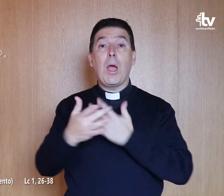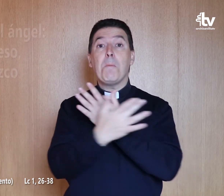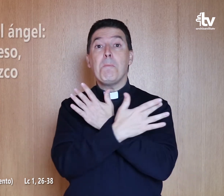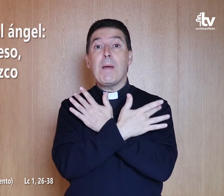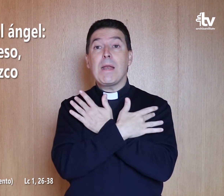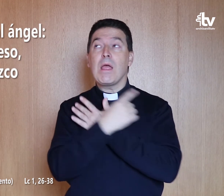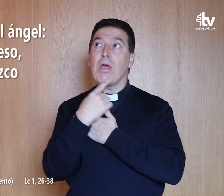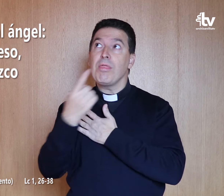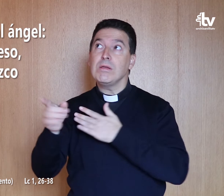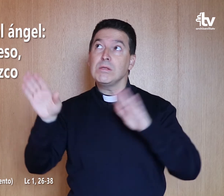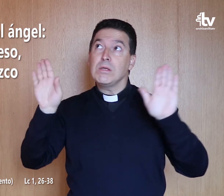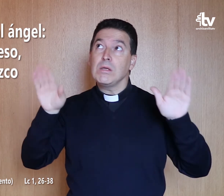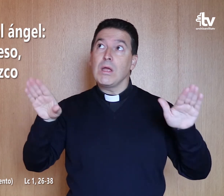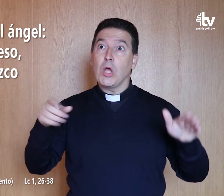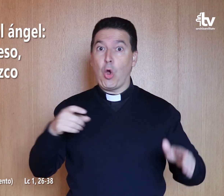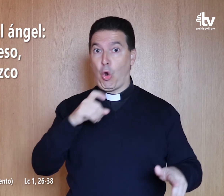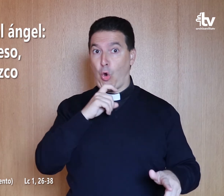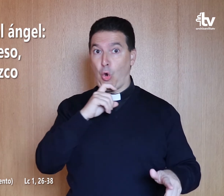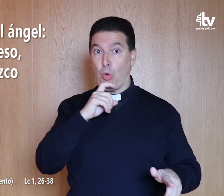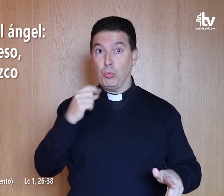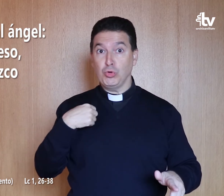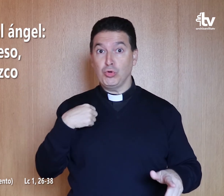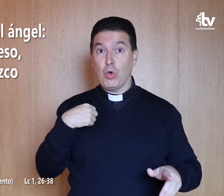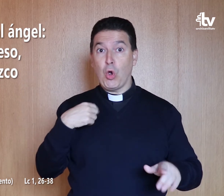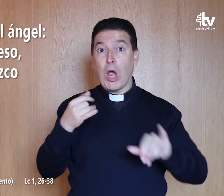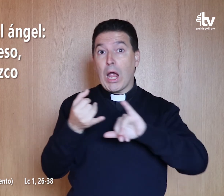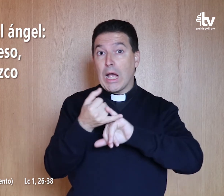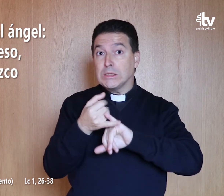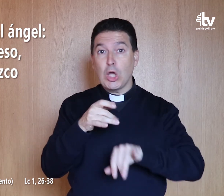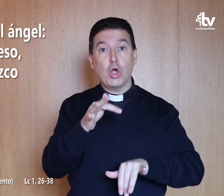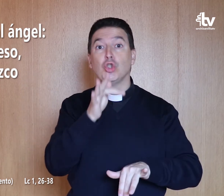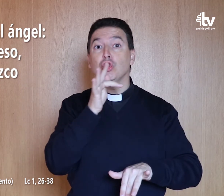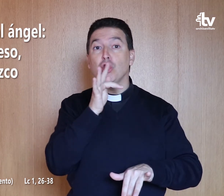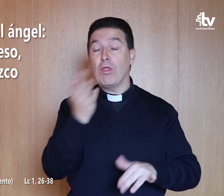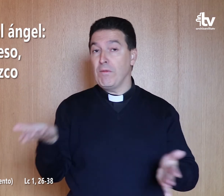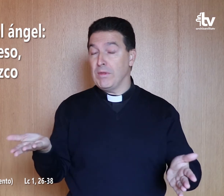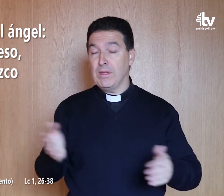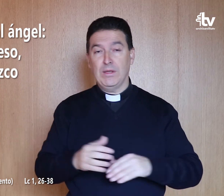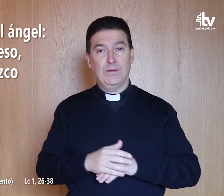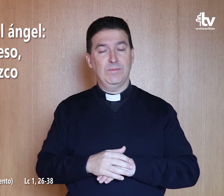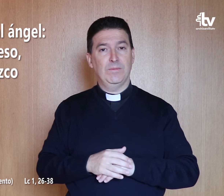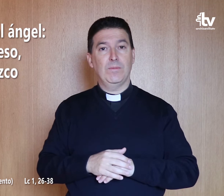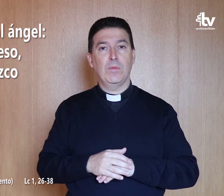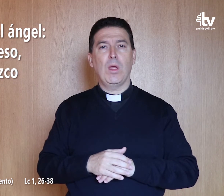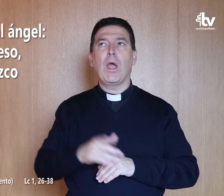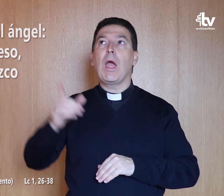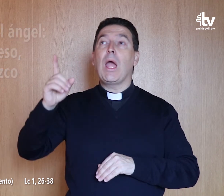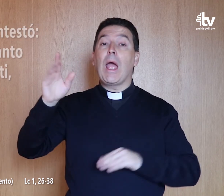Y María dijo al ángel, ¿Cómo será eso, pues no conozco varón? También, el